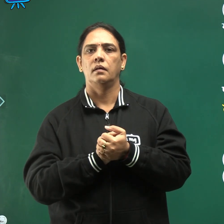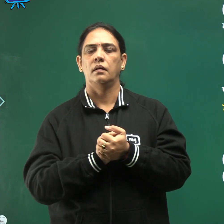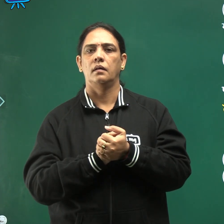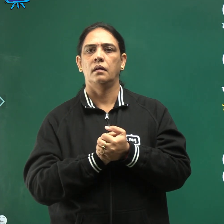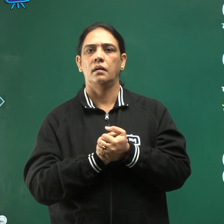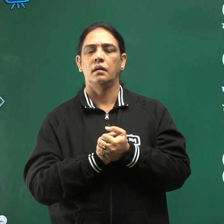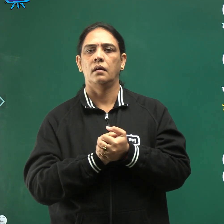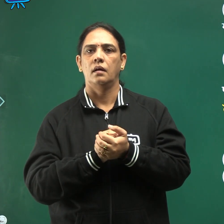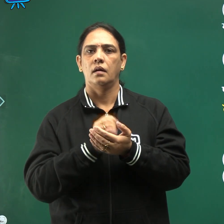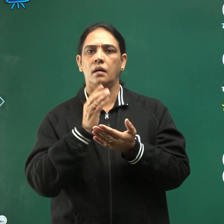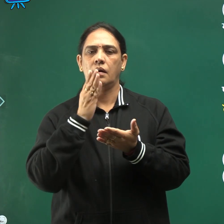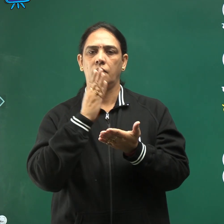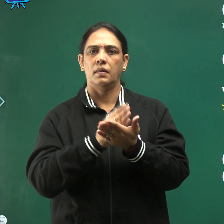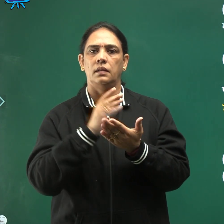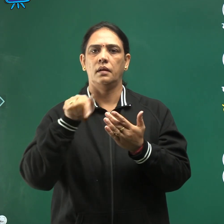वे पद का माध्य।